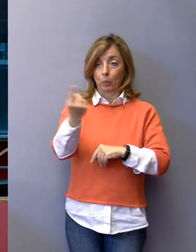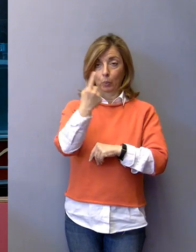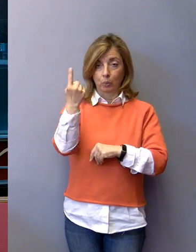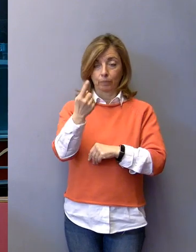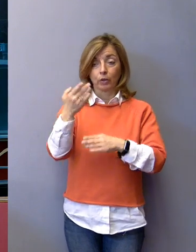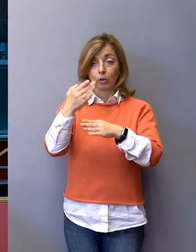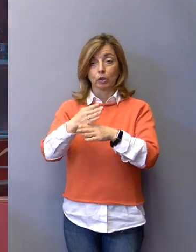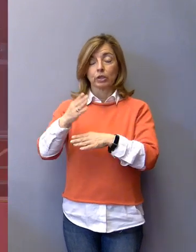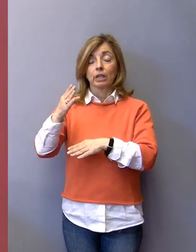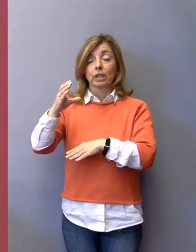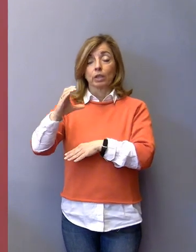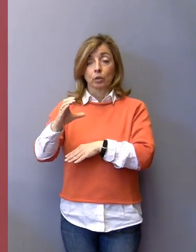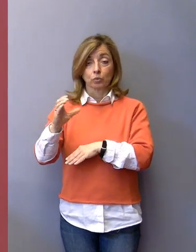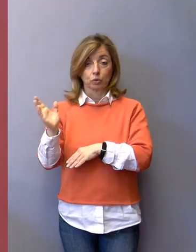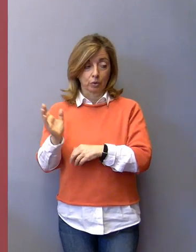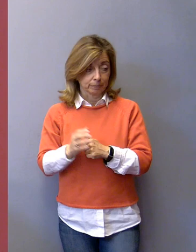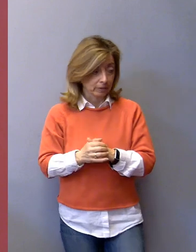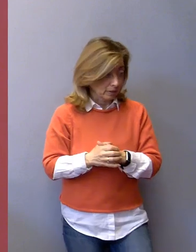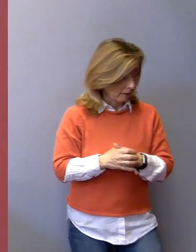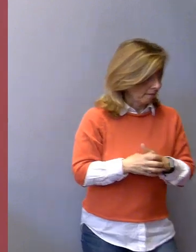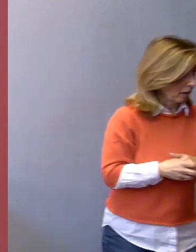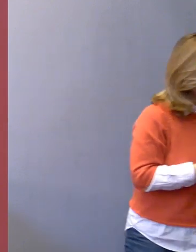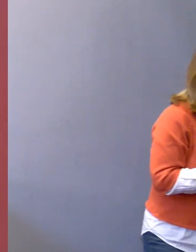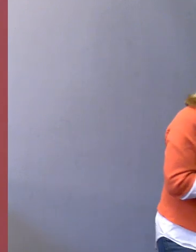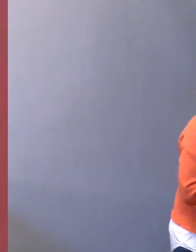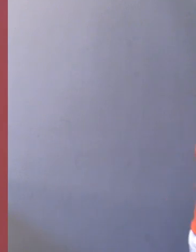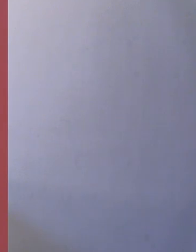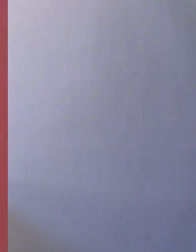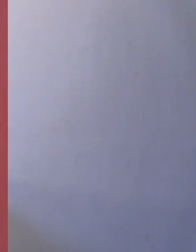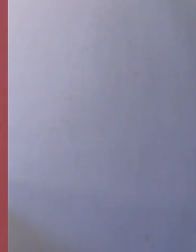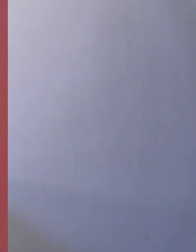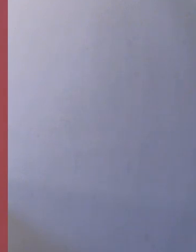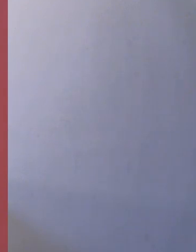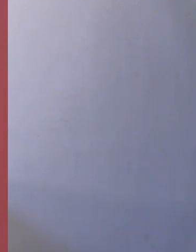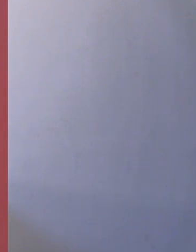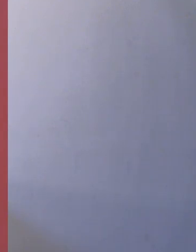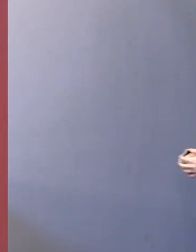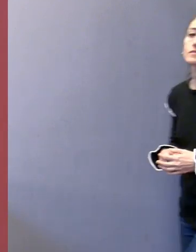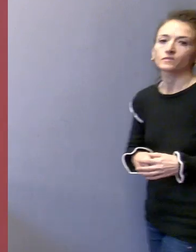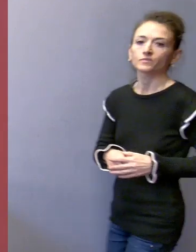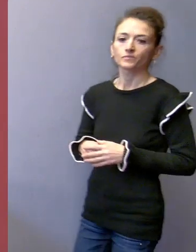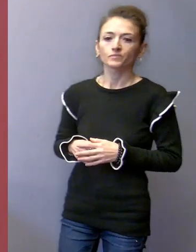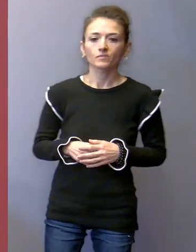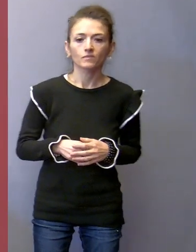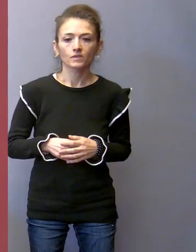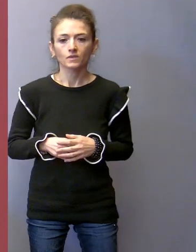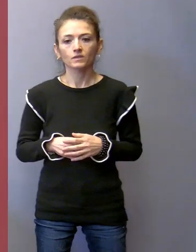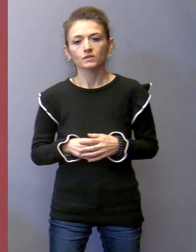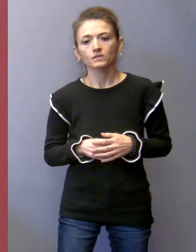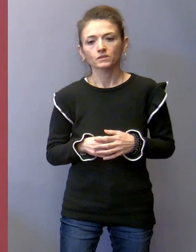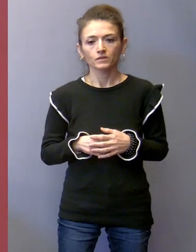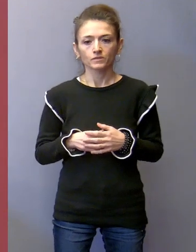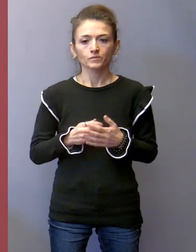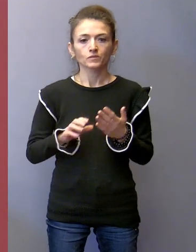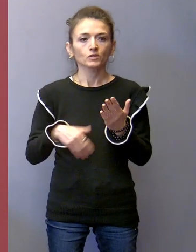Crucioli per mozioni d'ordine prendi mozione d'ordine presidente Dunque lei ha ragione quando